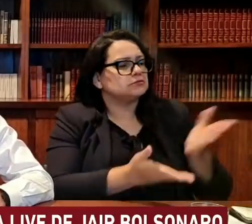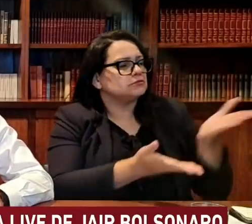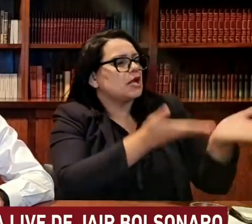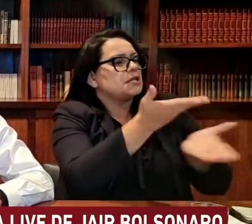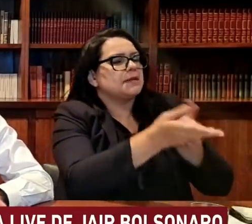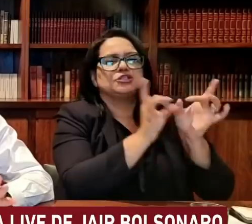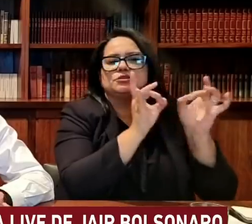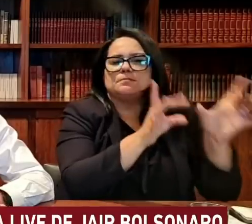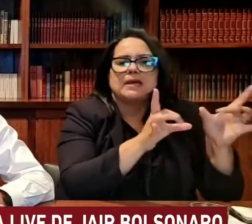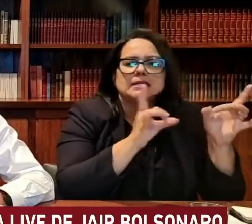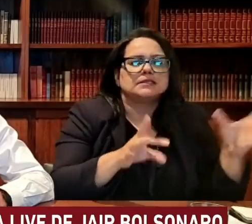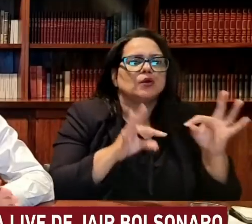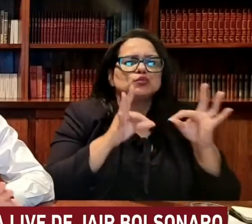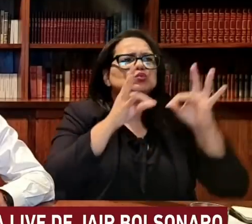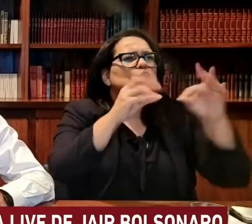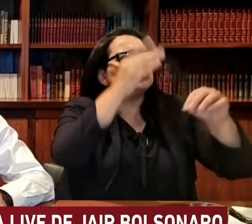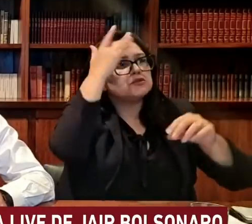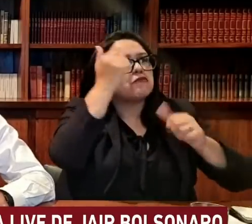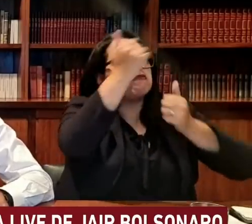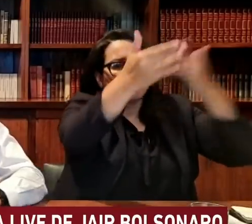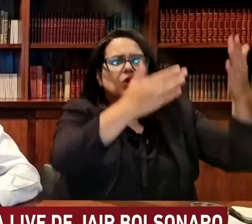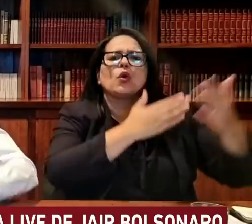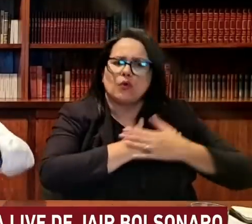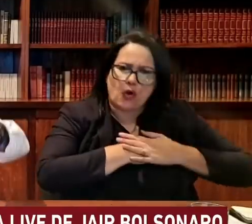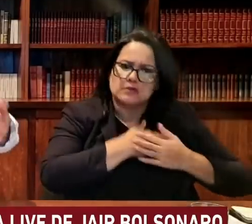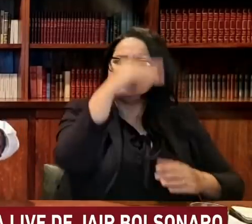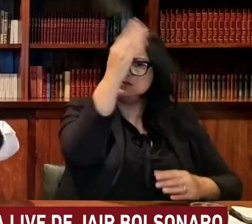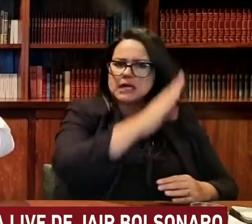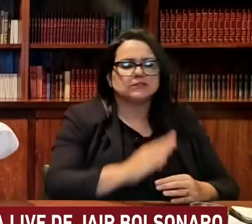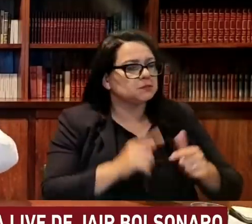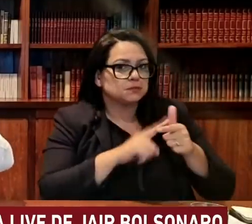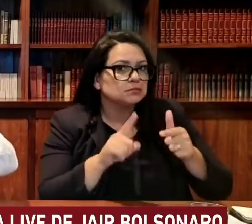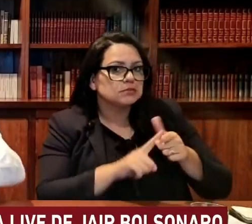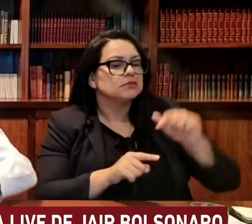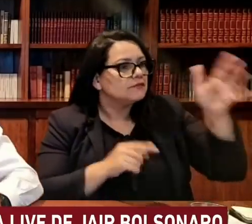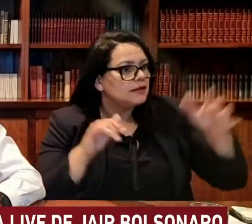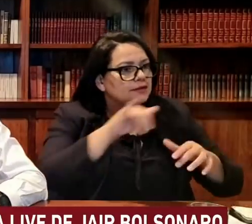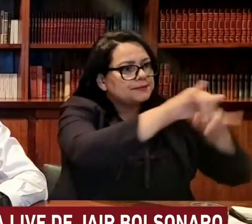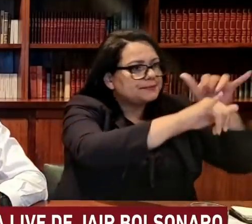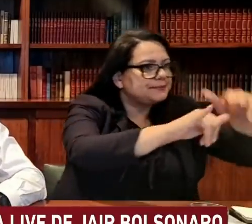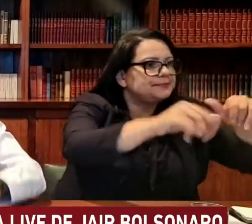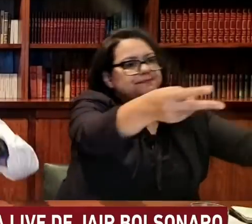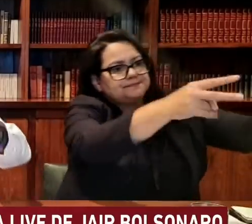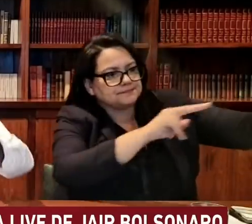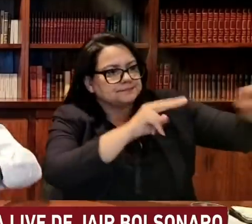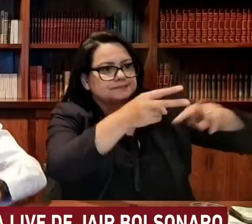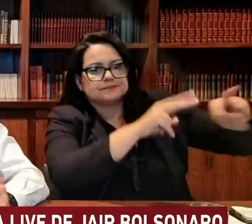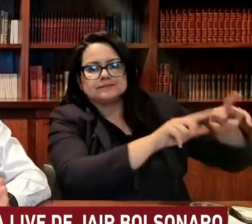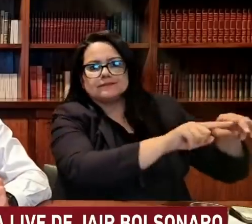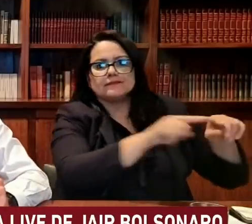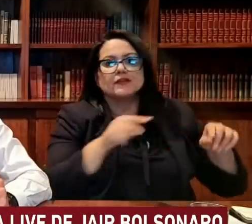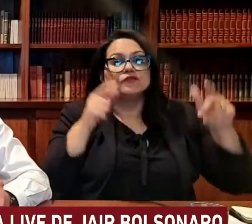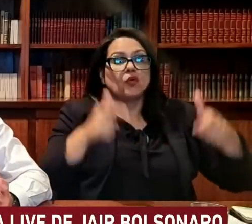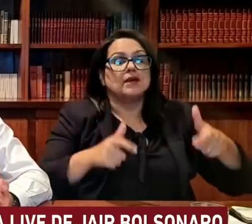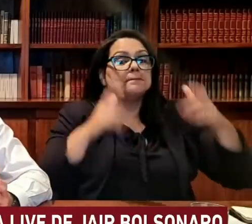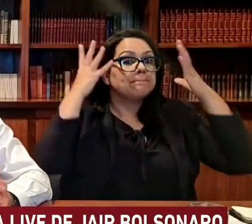o brasileiro é muito bem quisto lá fora, não teve problema, e o pessoal foi, ao sair do país, né, especial foram para a